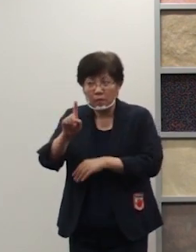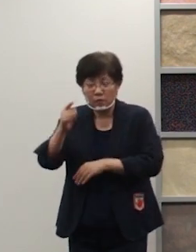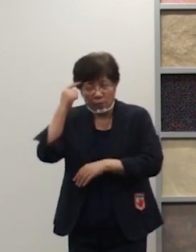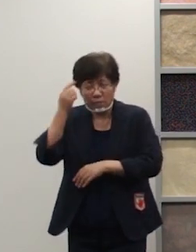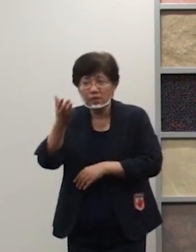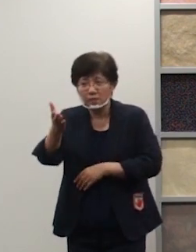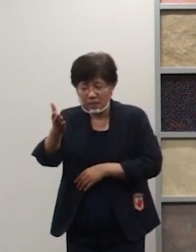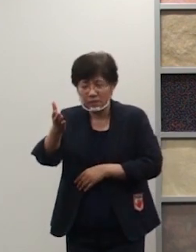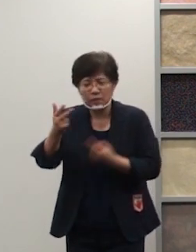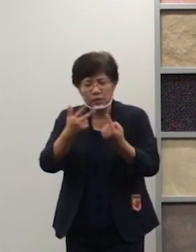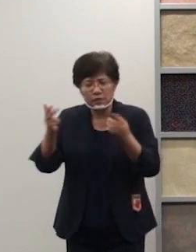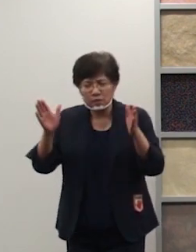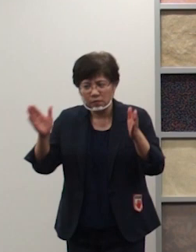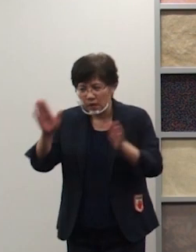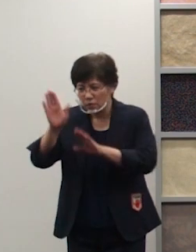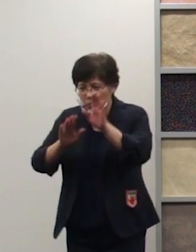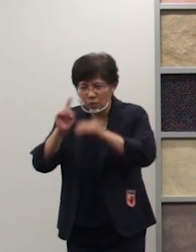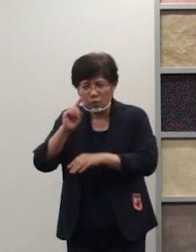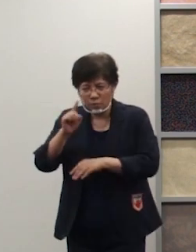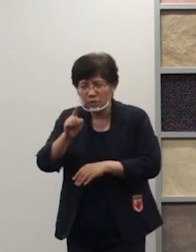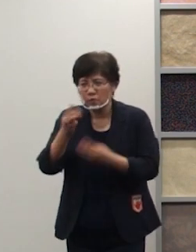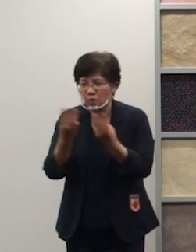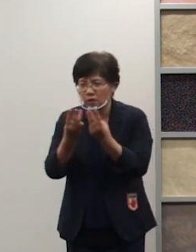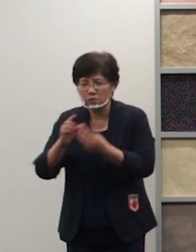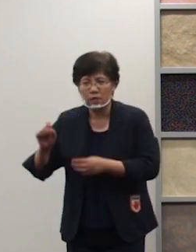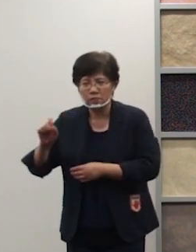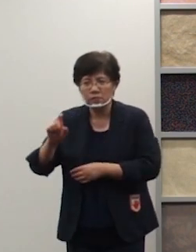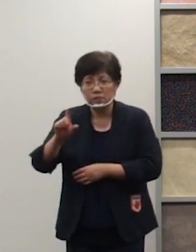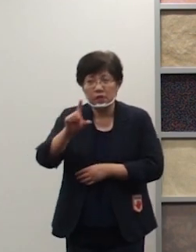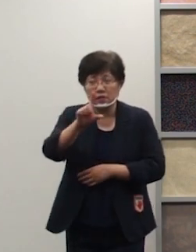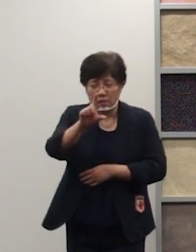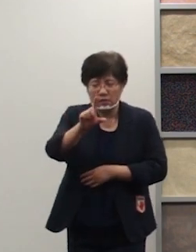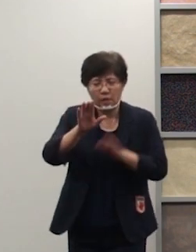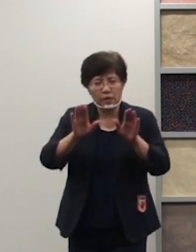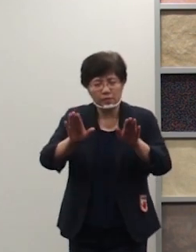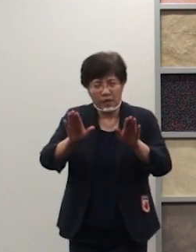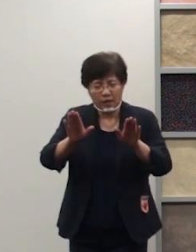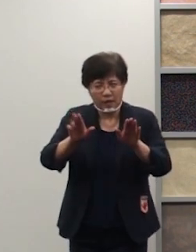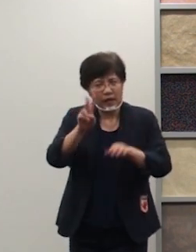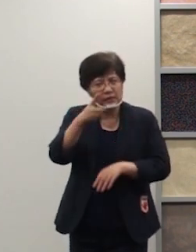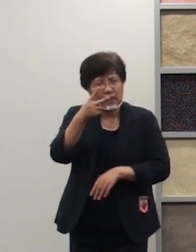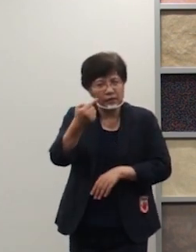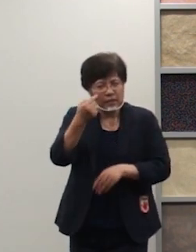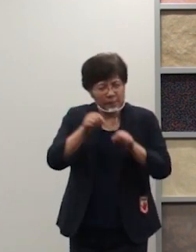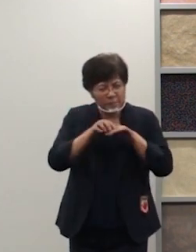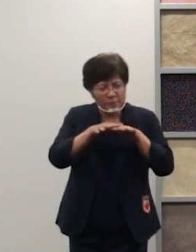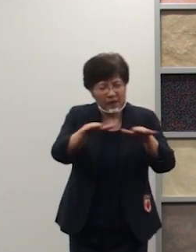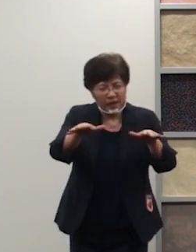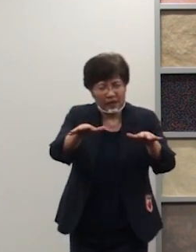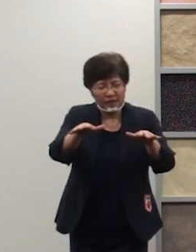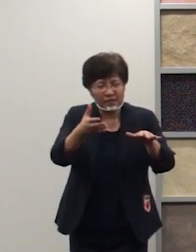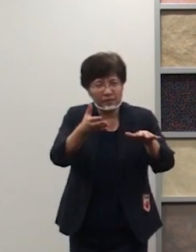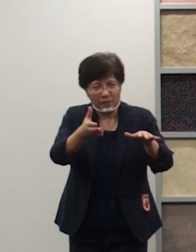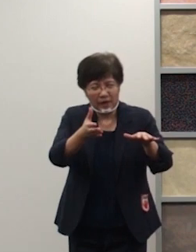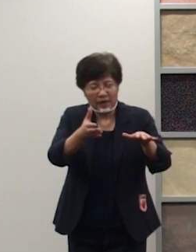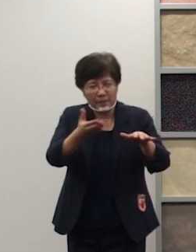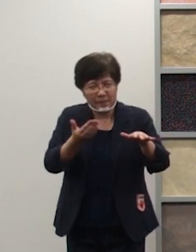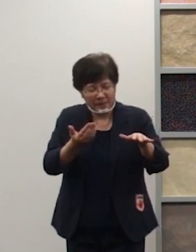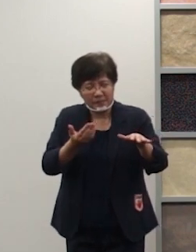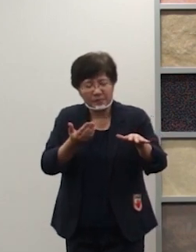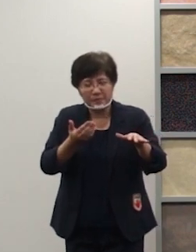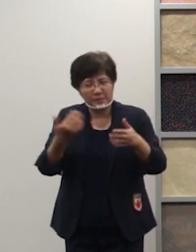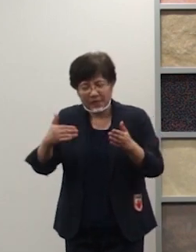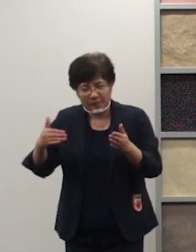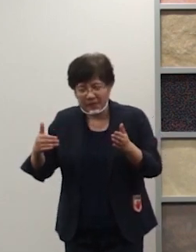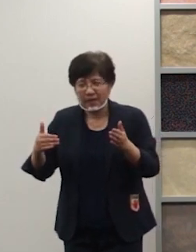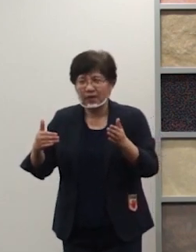位で増加傾向にあるということで、今第2波に差し掛かっている認識なのか、まだ瀬戸際なのか、まだまだそこまでには